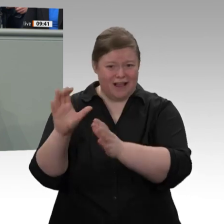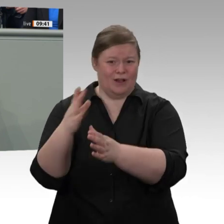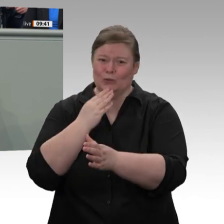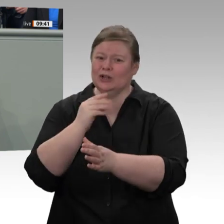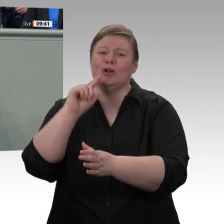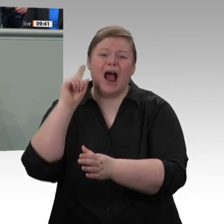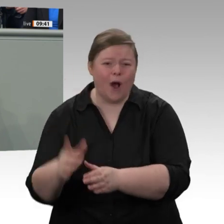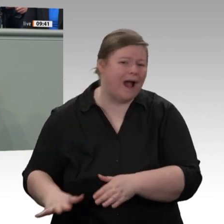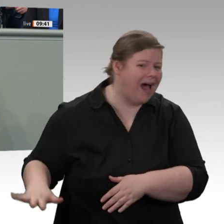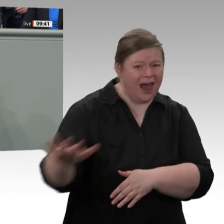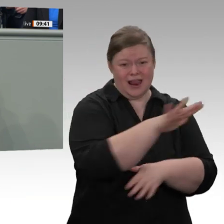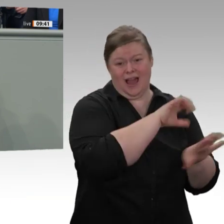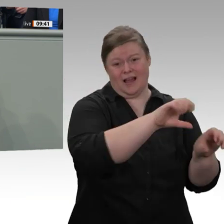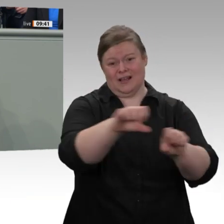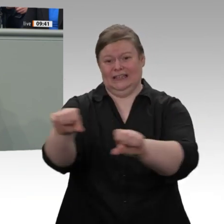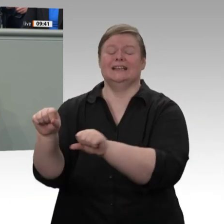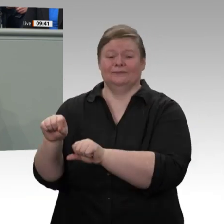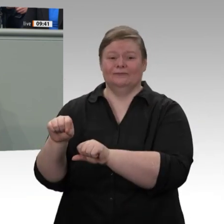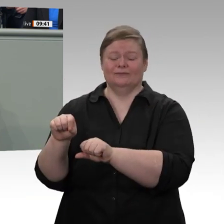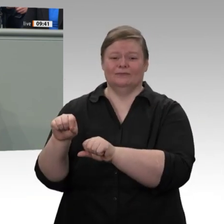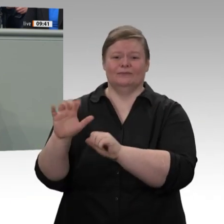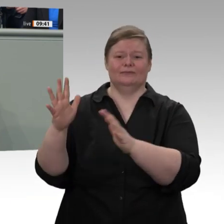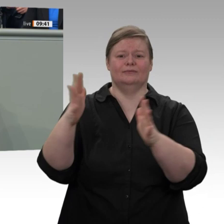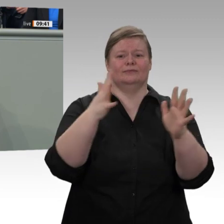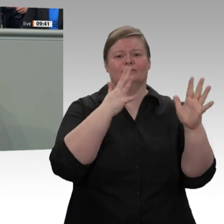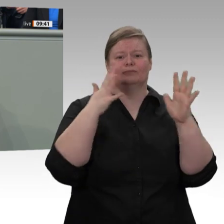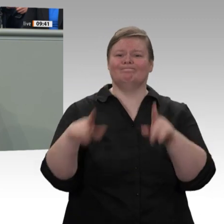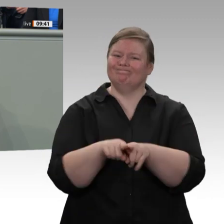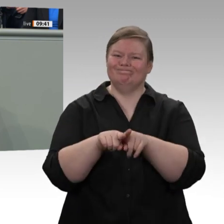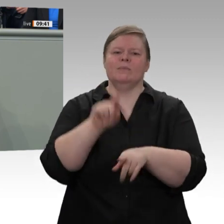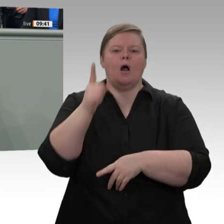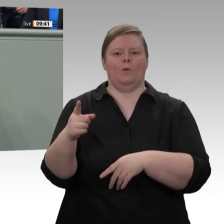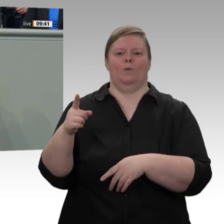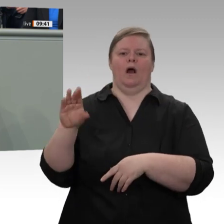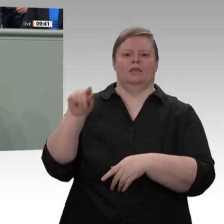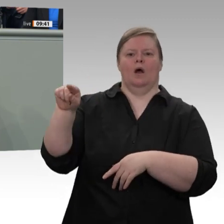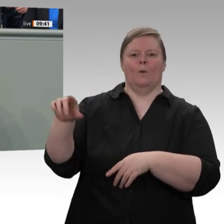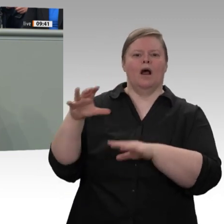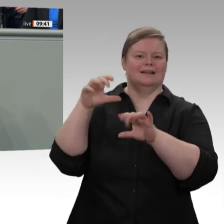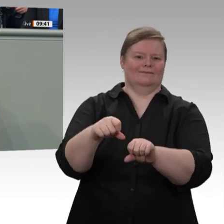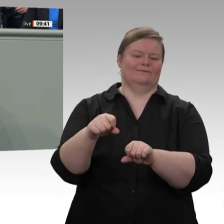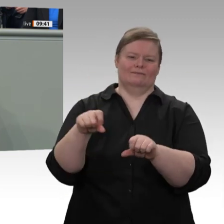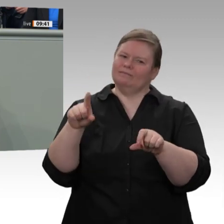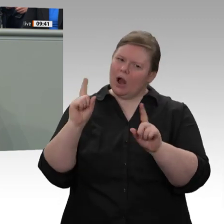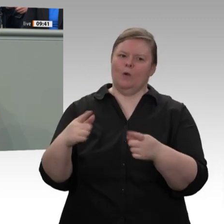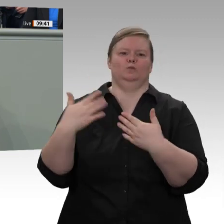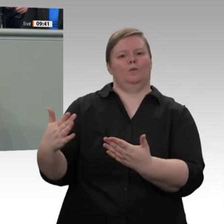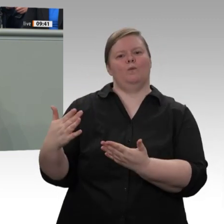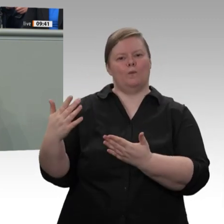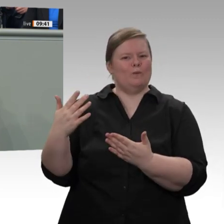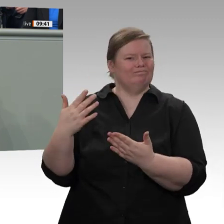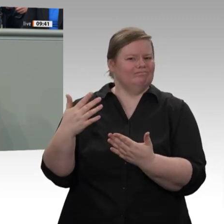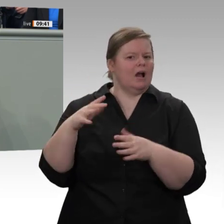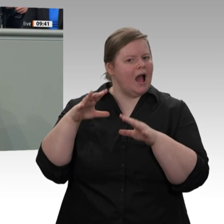Unsicherheit. Meine Damen und Herren, wir sind Demokraten. Und es ist unsere Aufgabe als Demokraten in dieser schwierigen